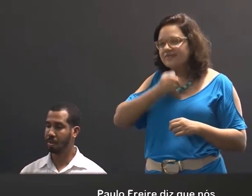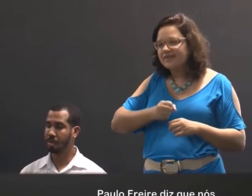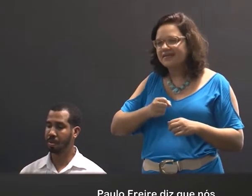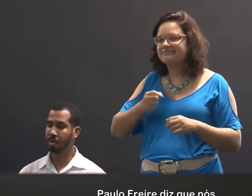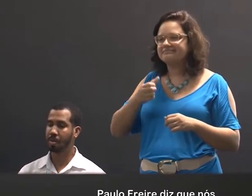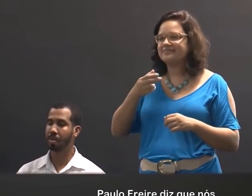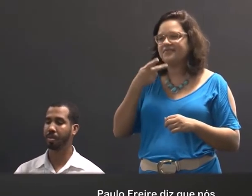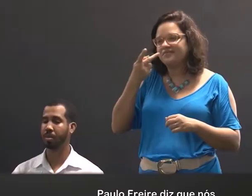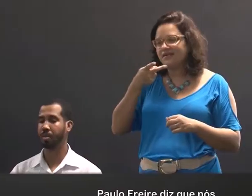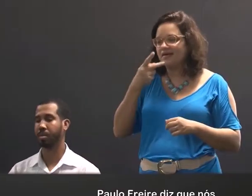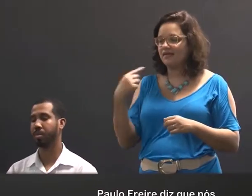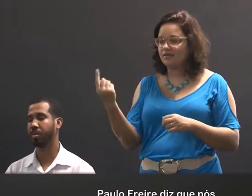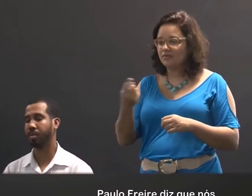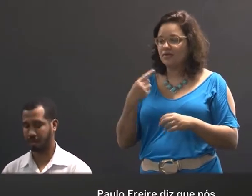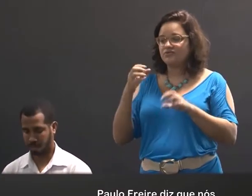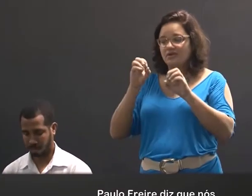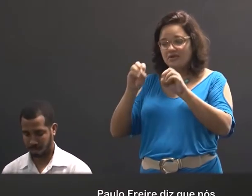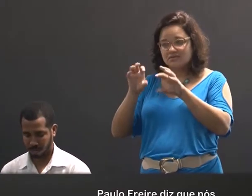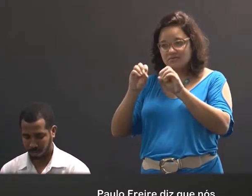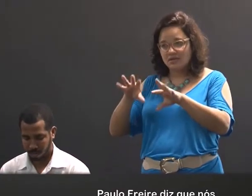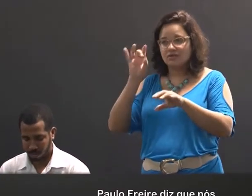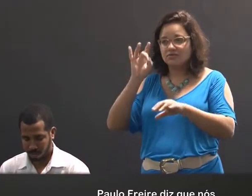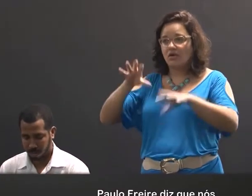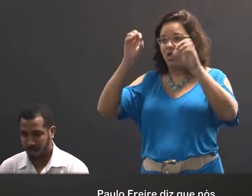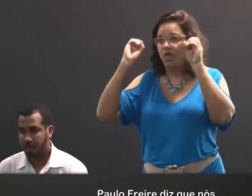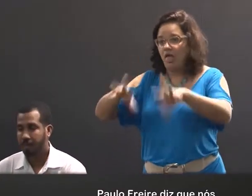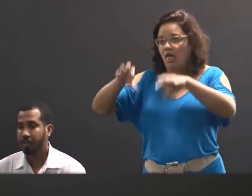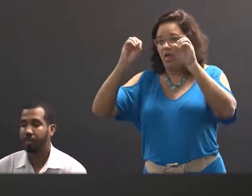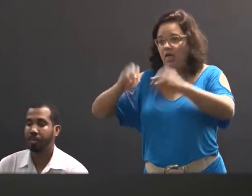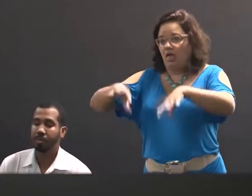Paulo Freire diz que nós,